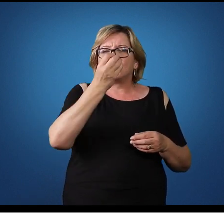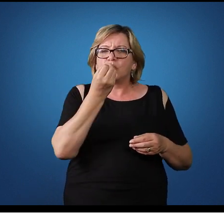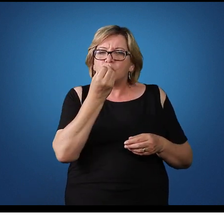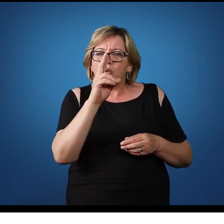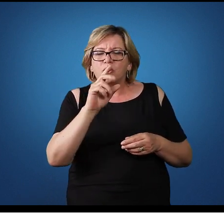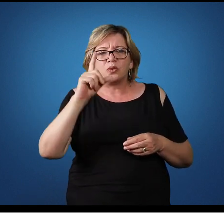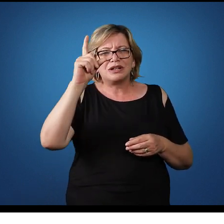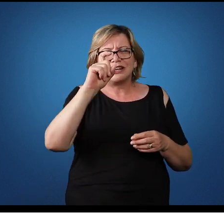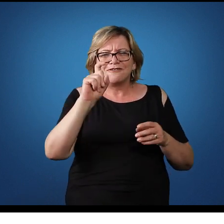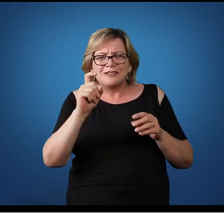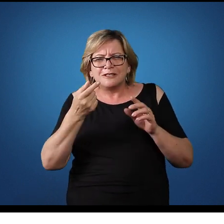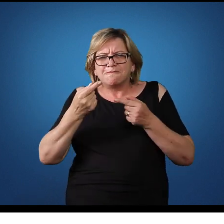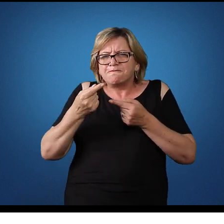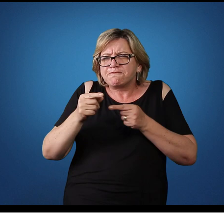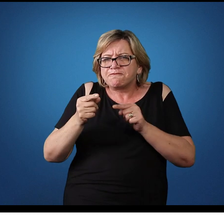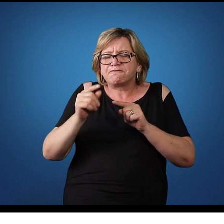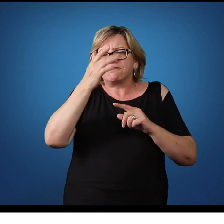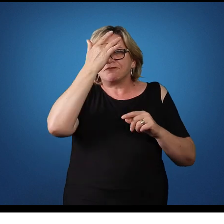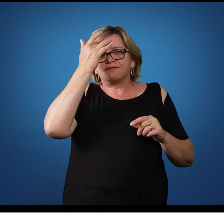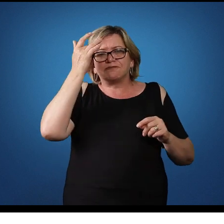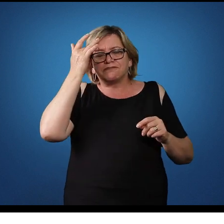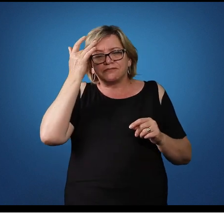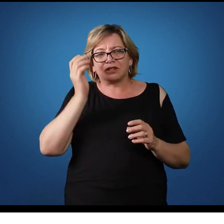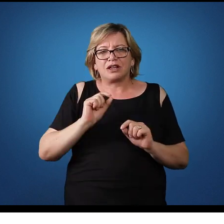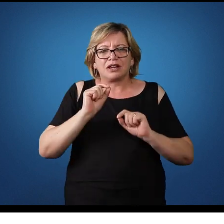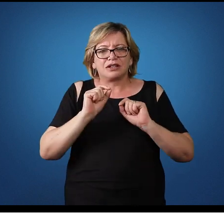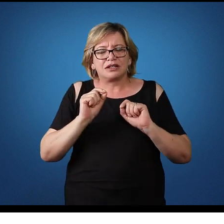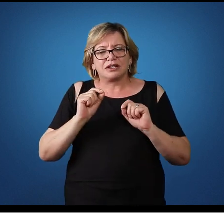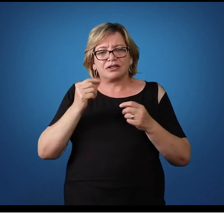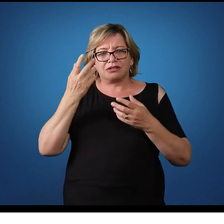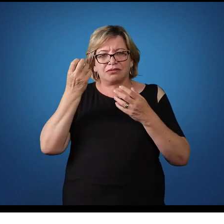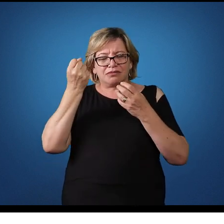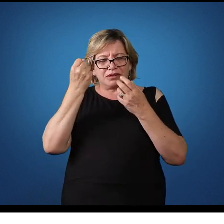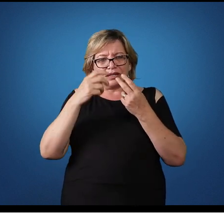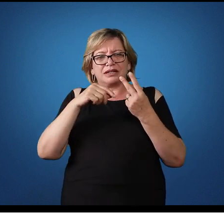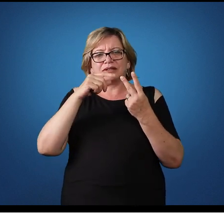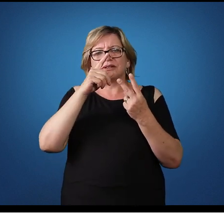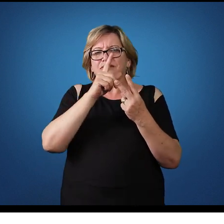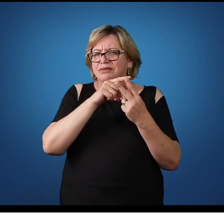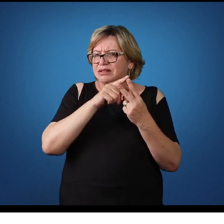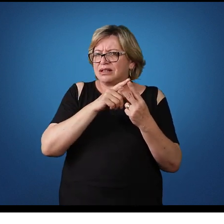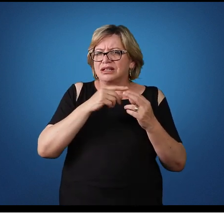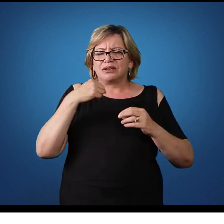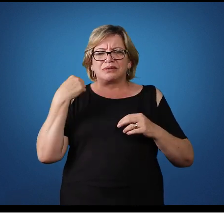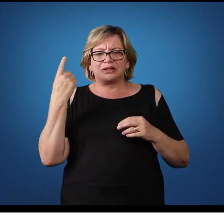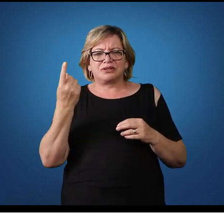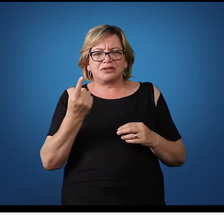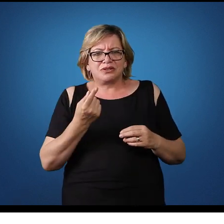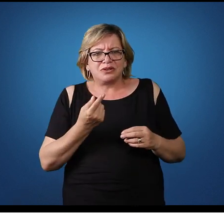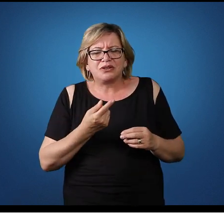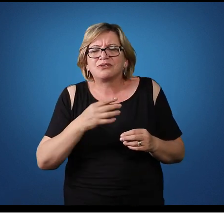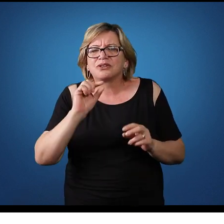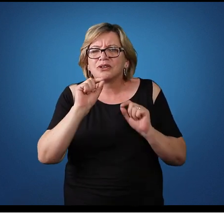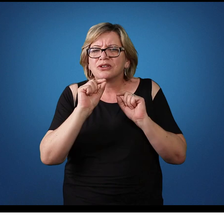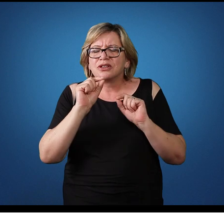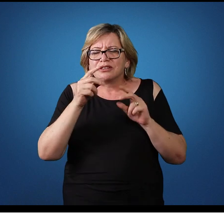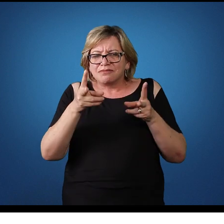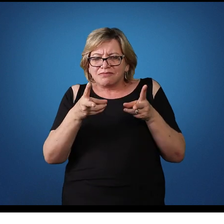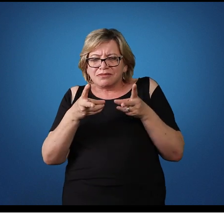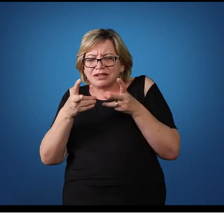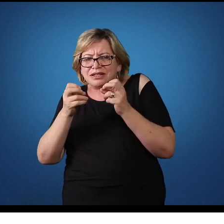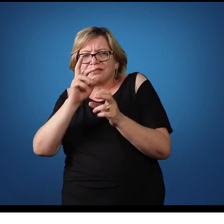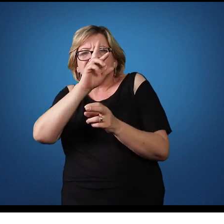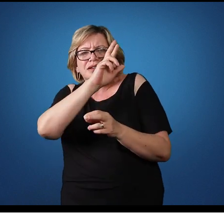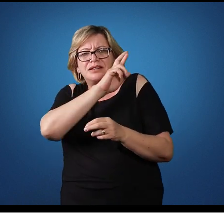nós. Além disso, assim como no caso das definições essencialistas, para a gente reconhecer qual é a função